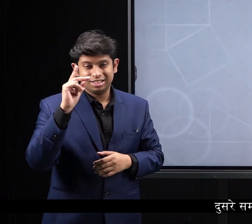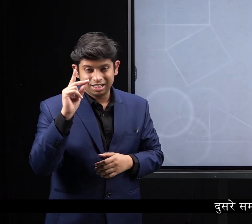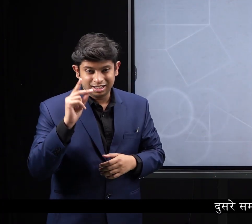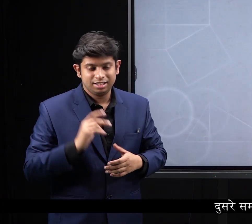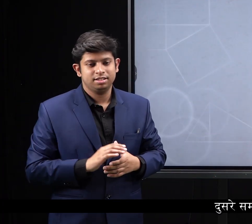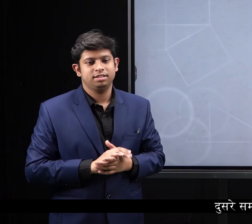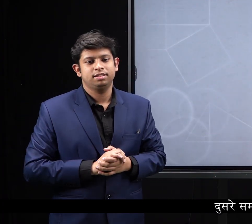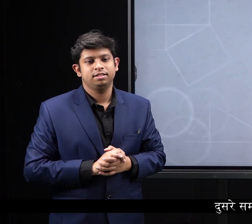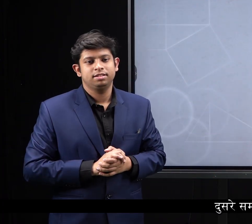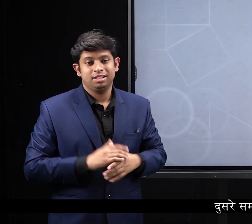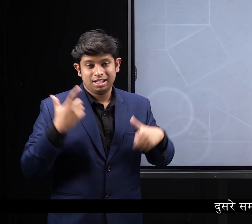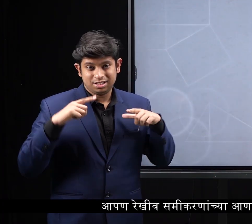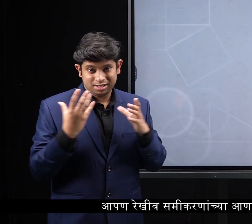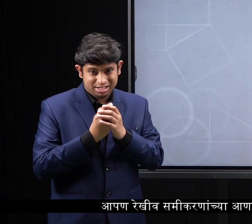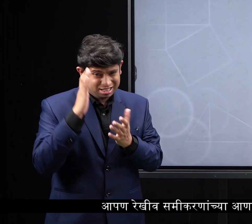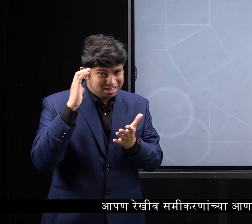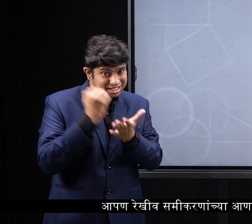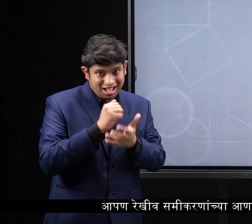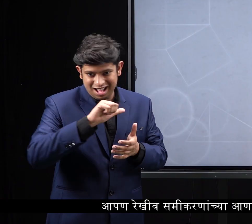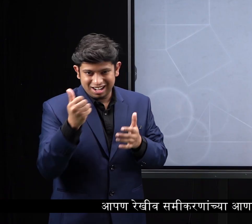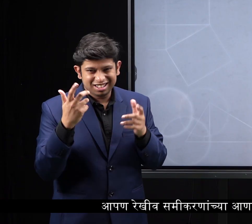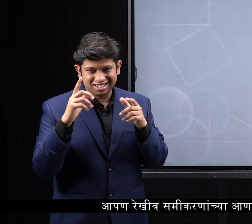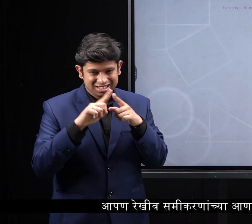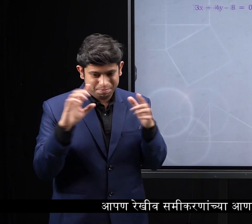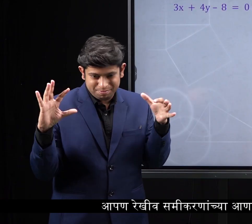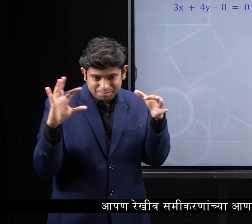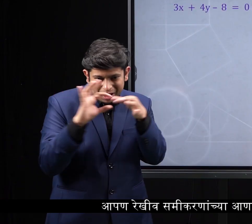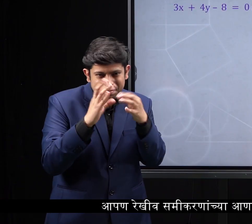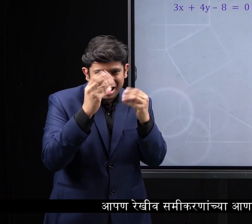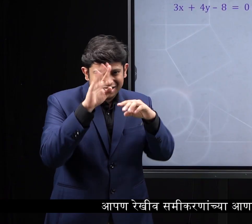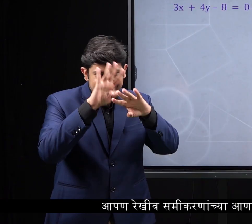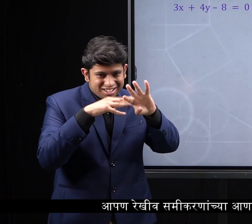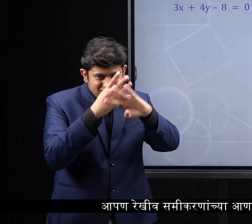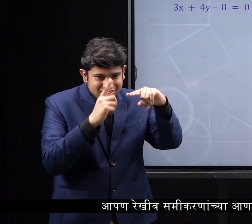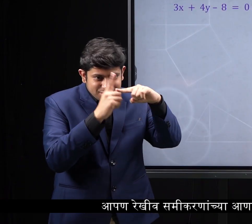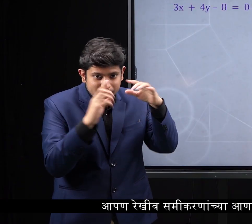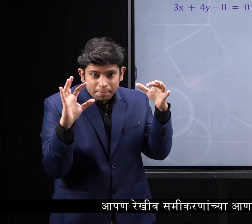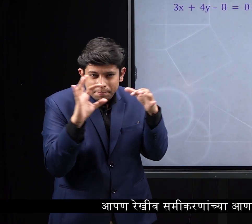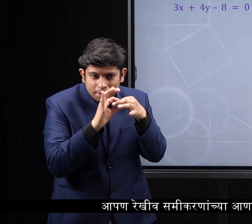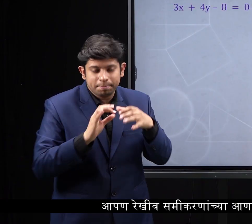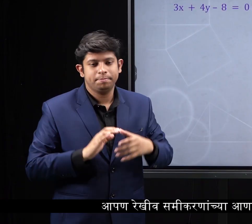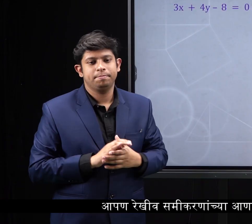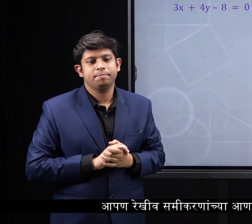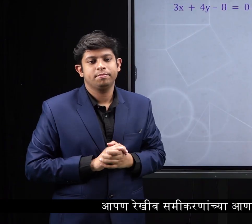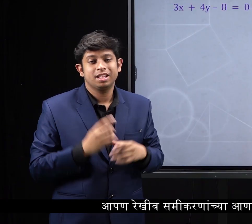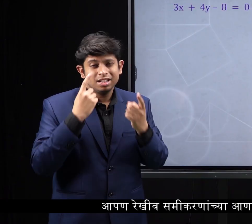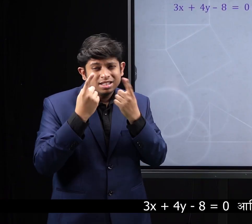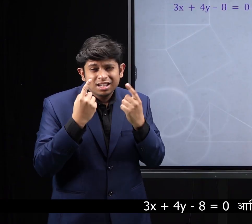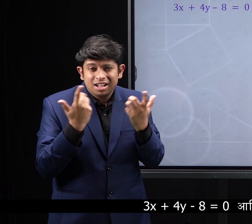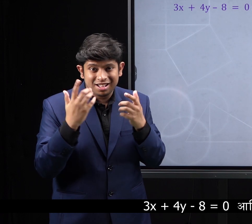दुसरे समीकरण. आपण रेखीय समीकरणाच्या आणखी एक जोडीचा विचार करूया. 3x